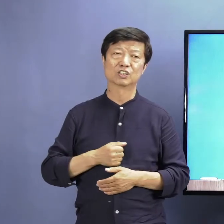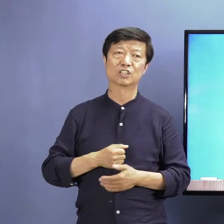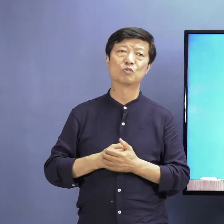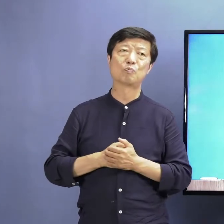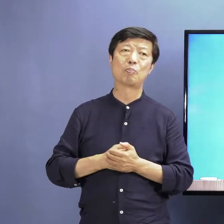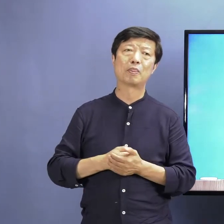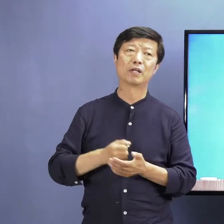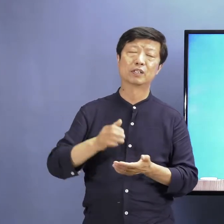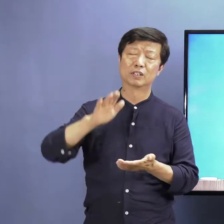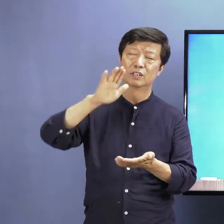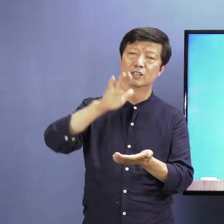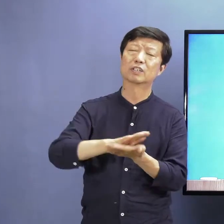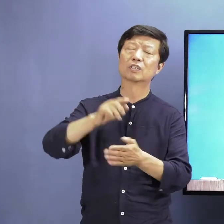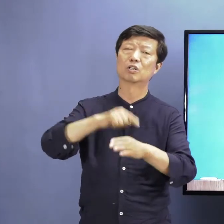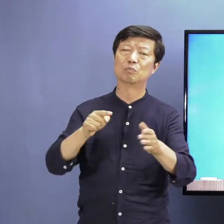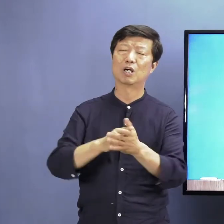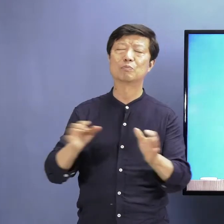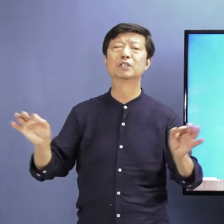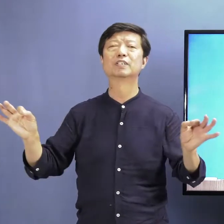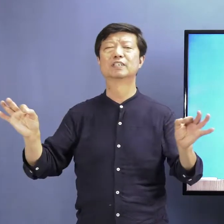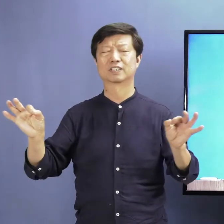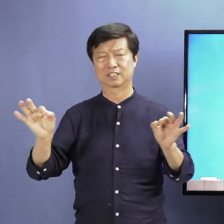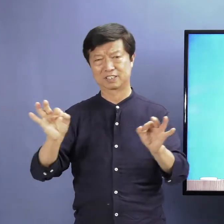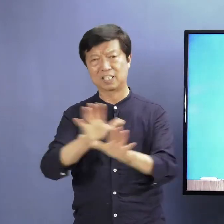뭐냐? 열정이 사라졌어요.